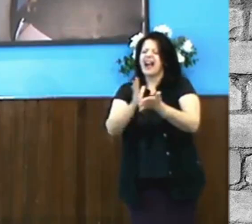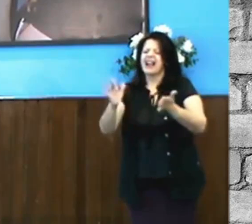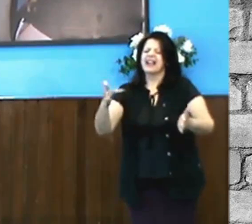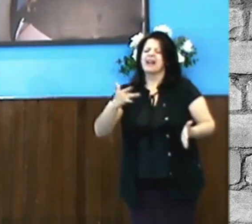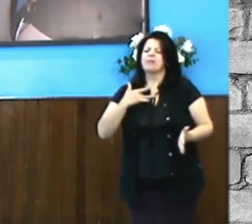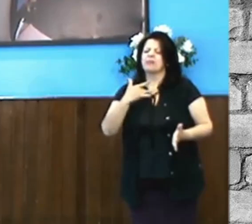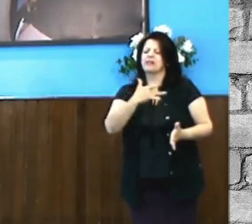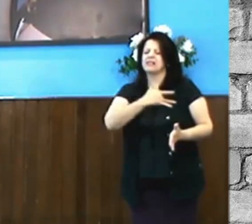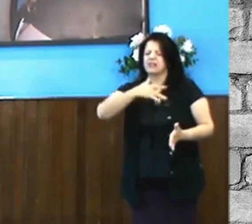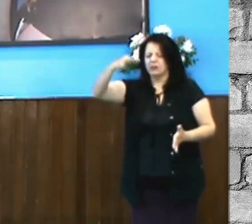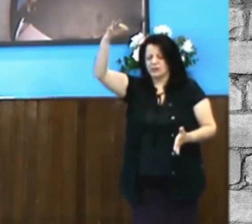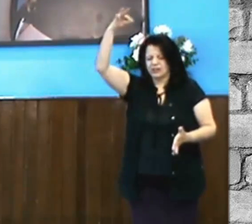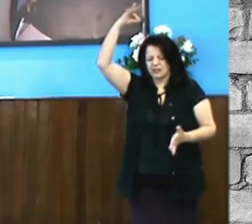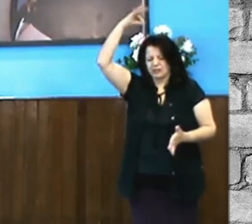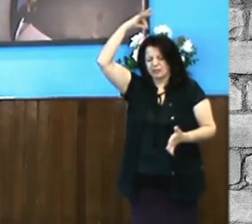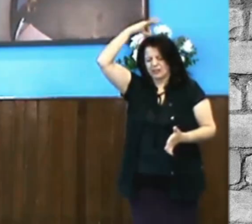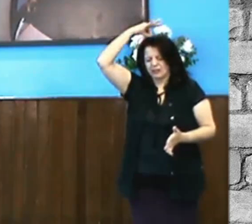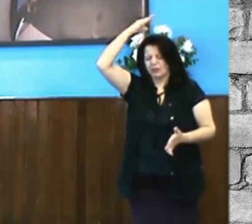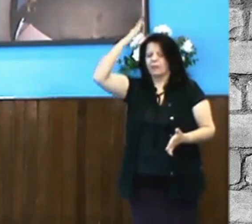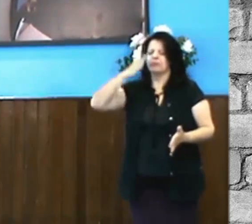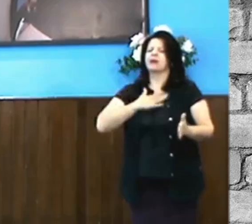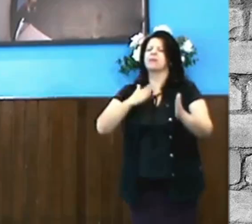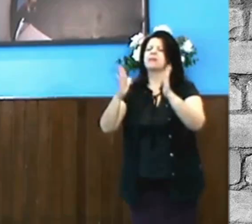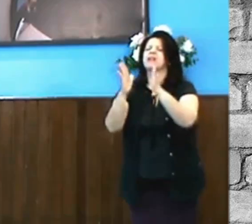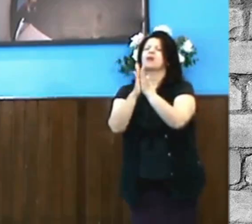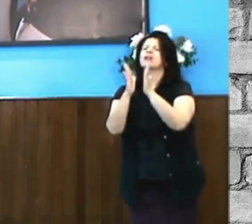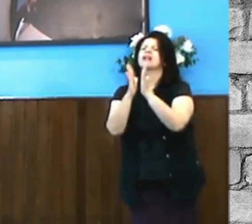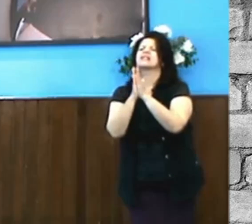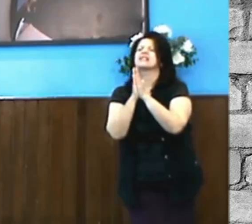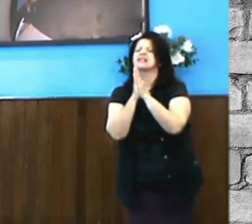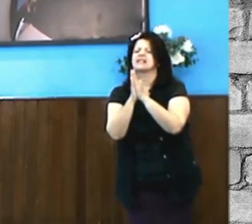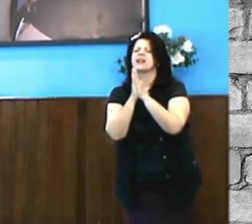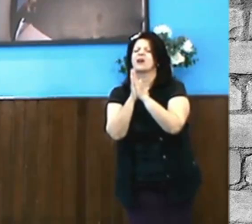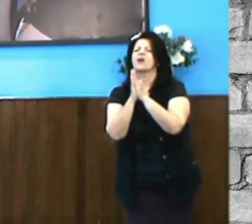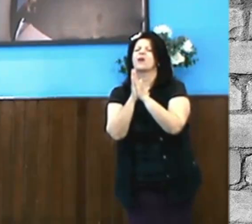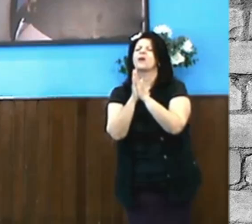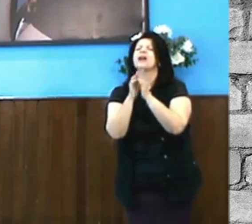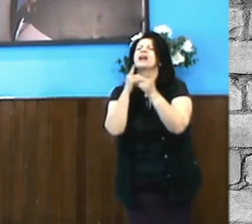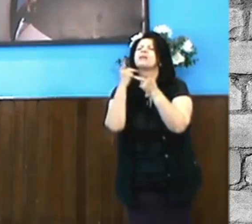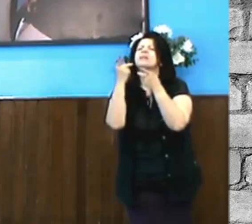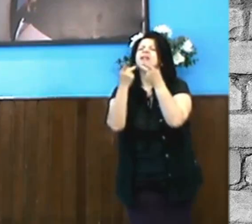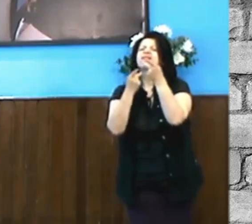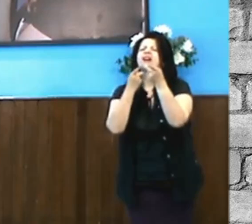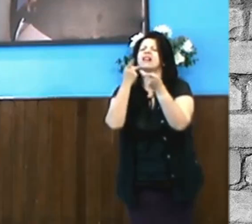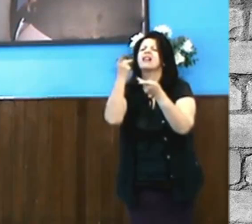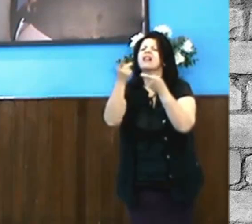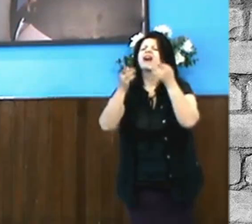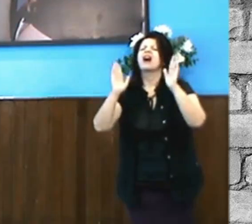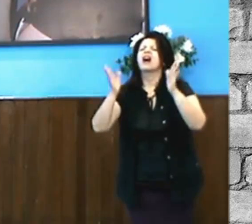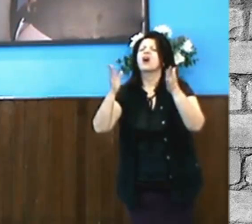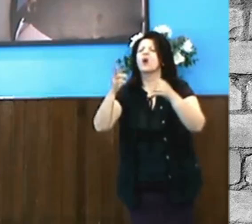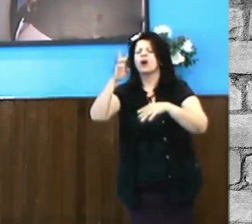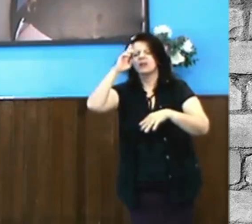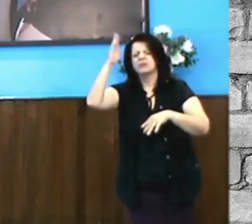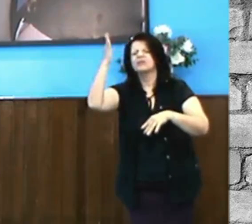espiritual. A minha oração nesse sentido é para confessar, dizer: